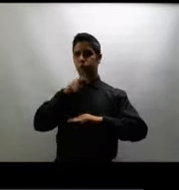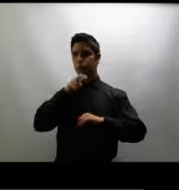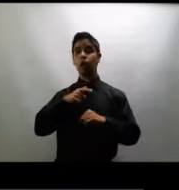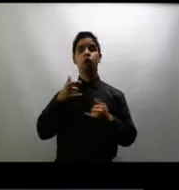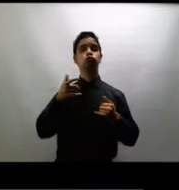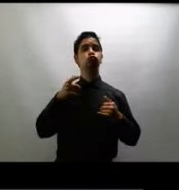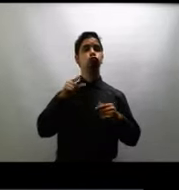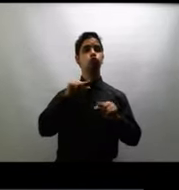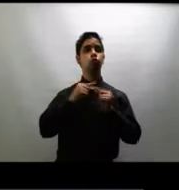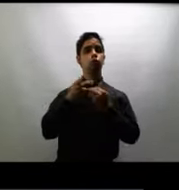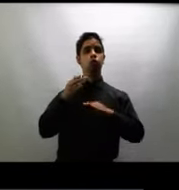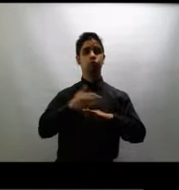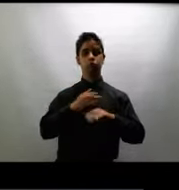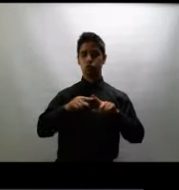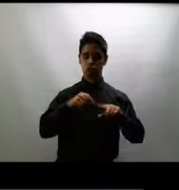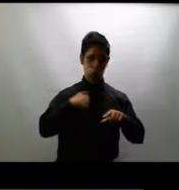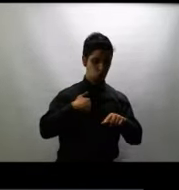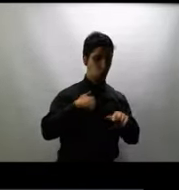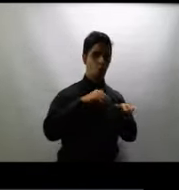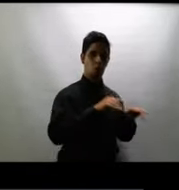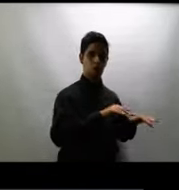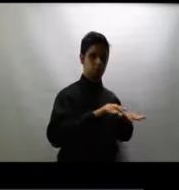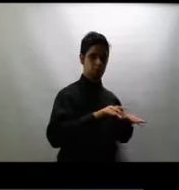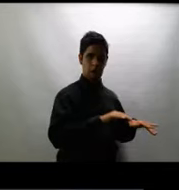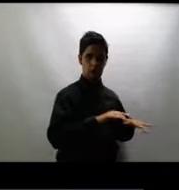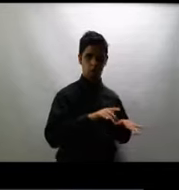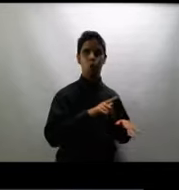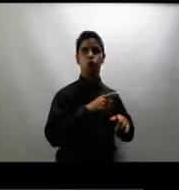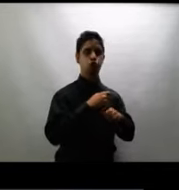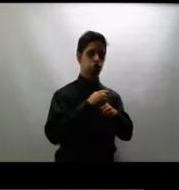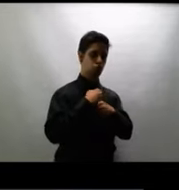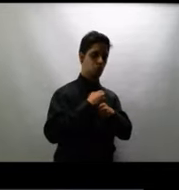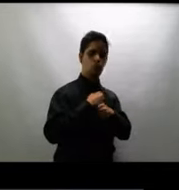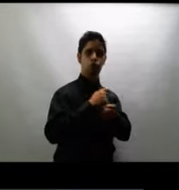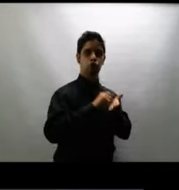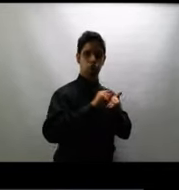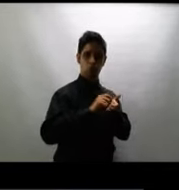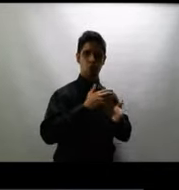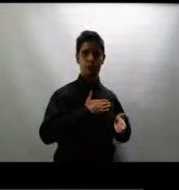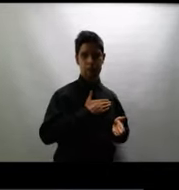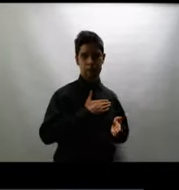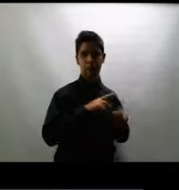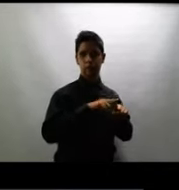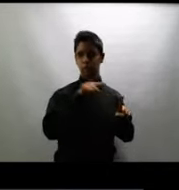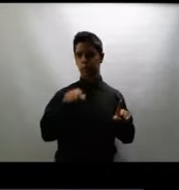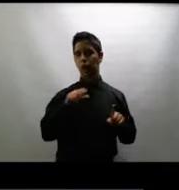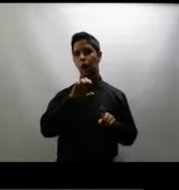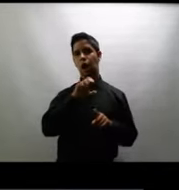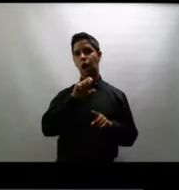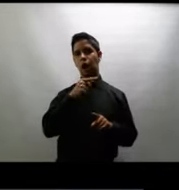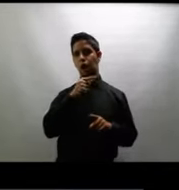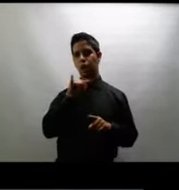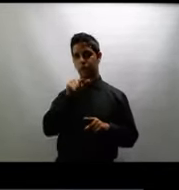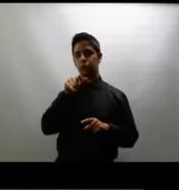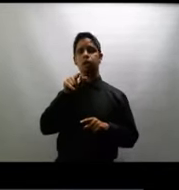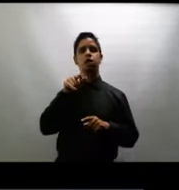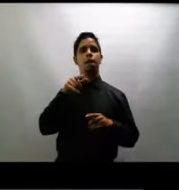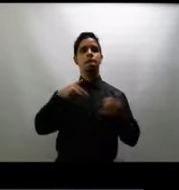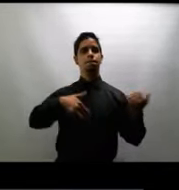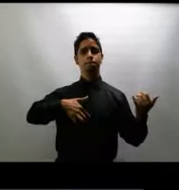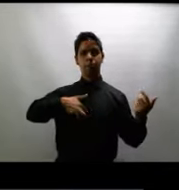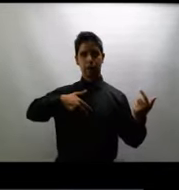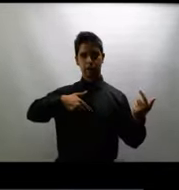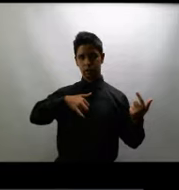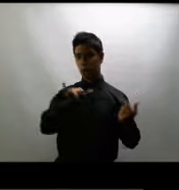es, pues yo estoy en el piano, las composiciones son mías, arreglos y eso. Uh-huh. Eggy, bajista, y fue